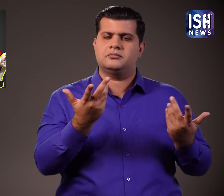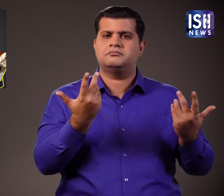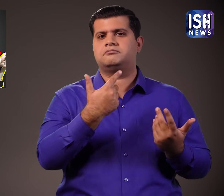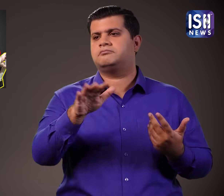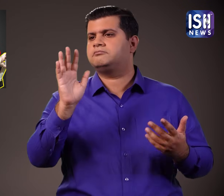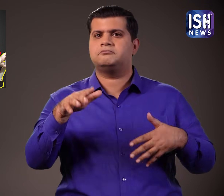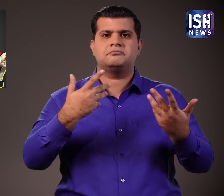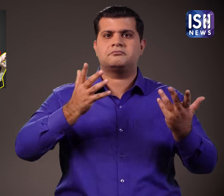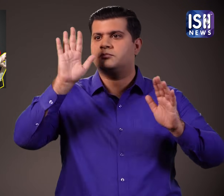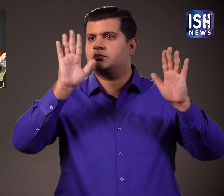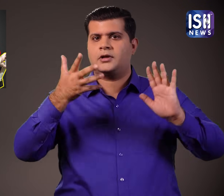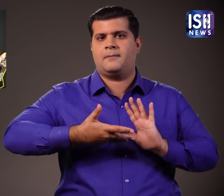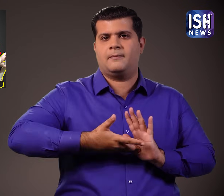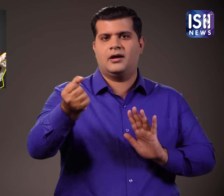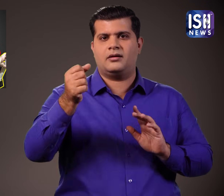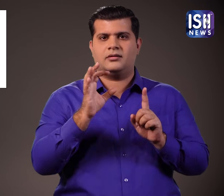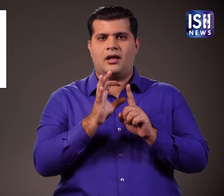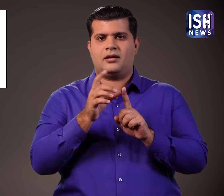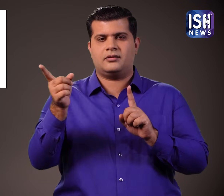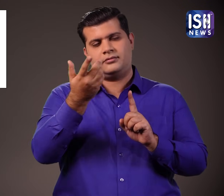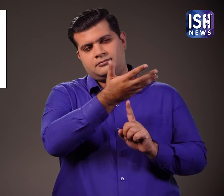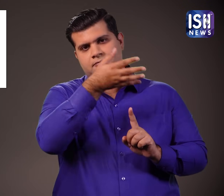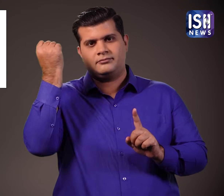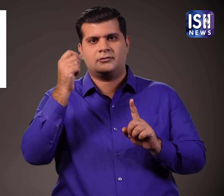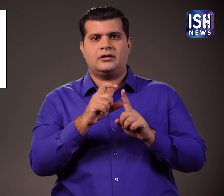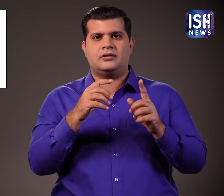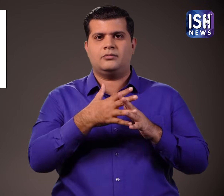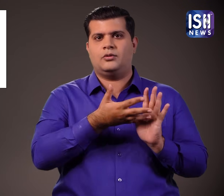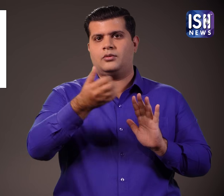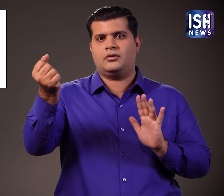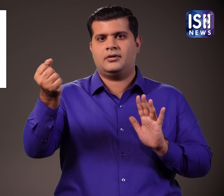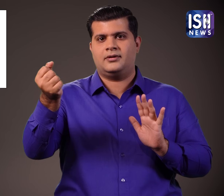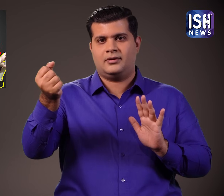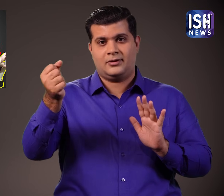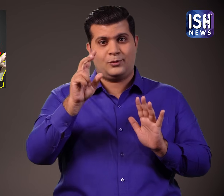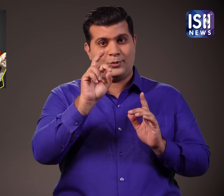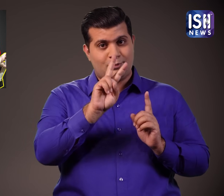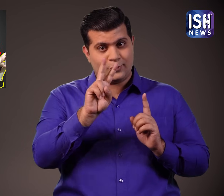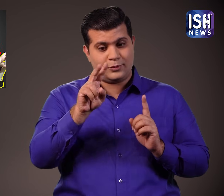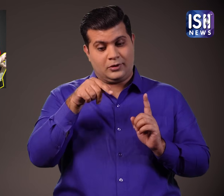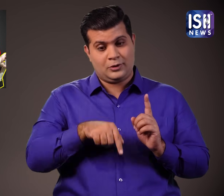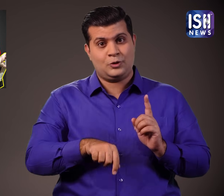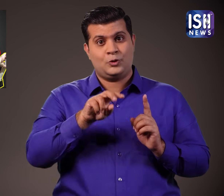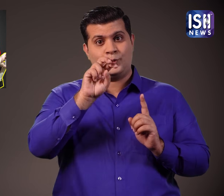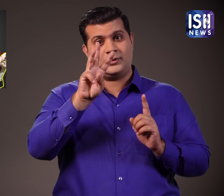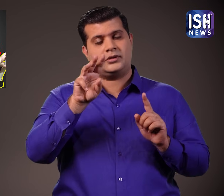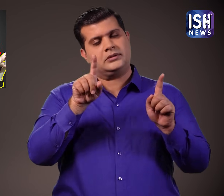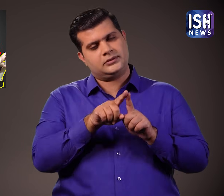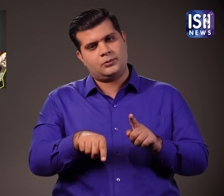और उन्हें दिल्ली कैपिल्स द्वारा खरीदा गया 2022 से लेकर 2024 में भी वार्नर